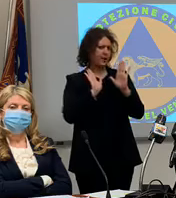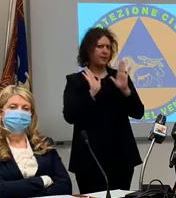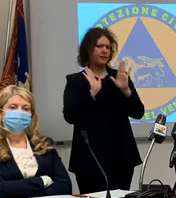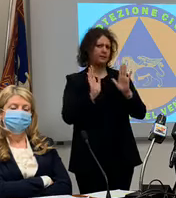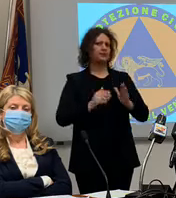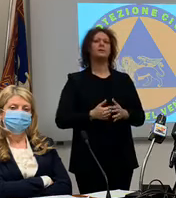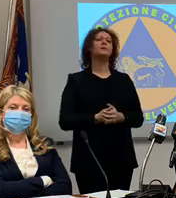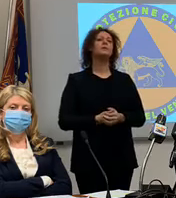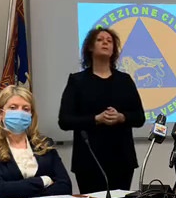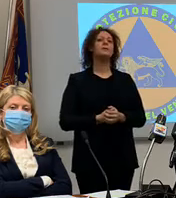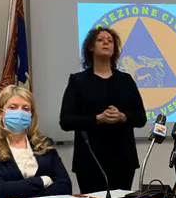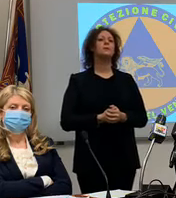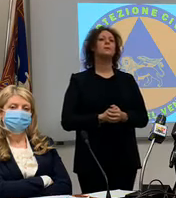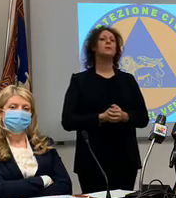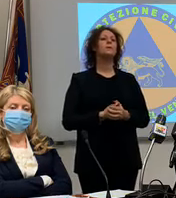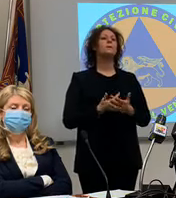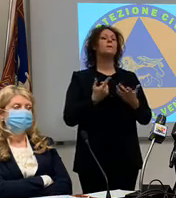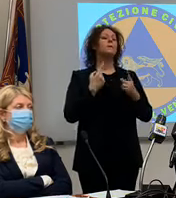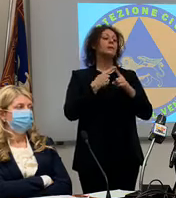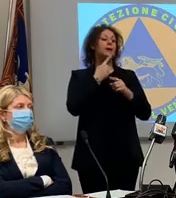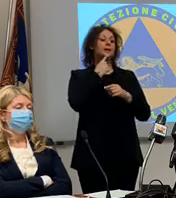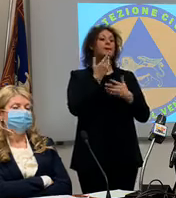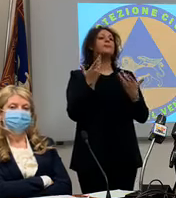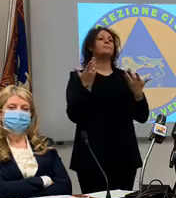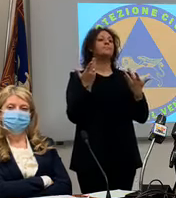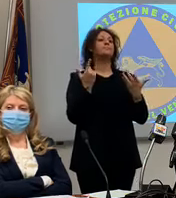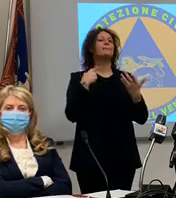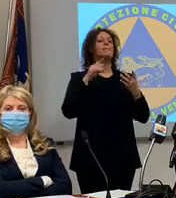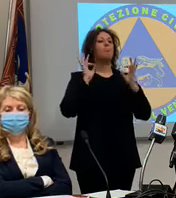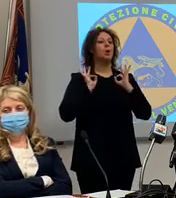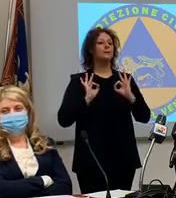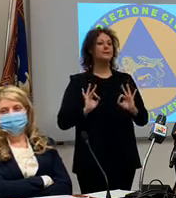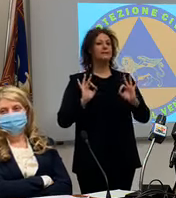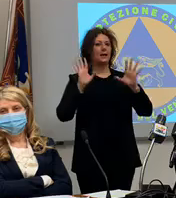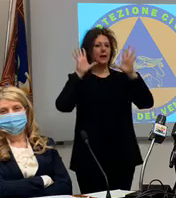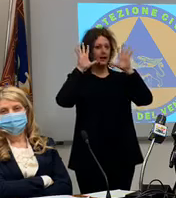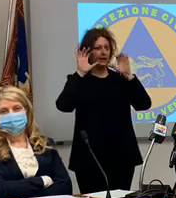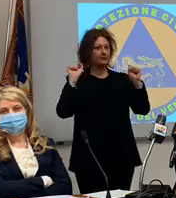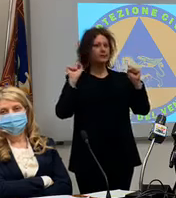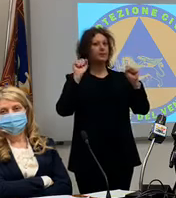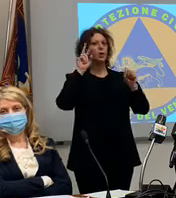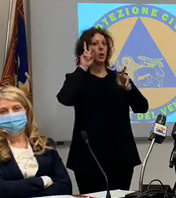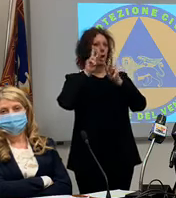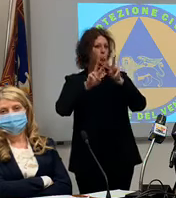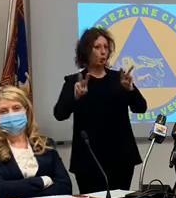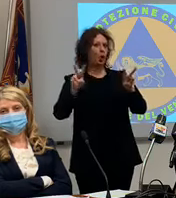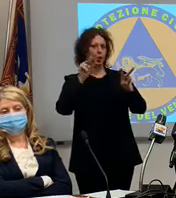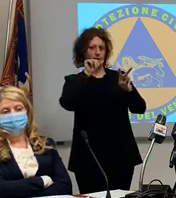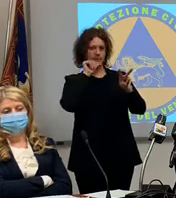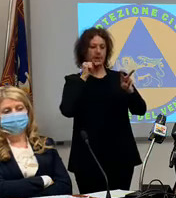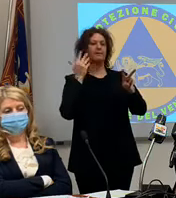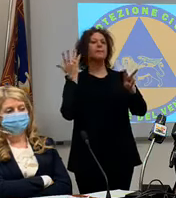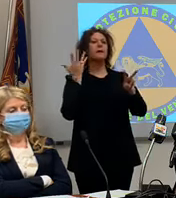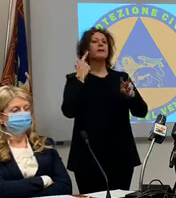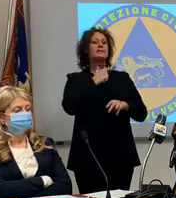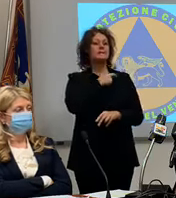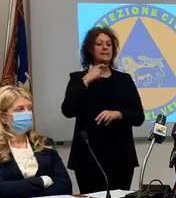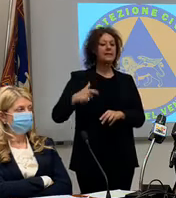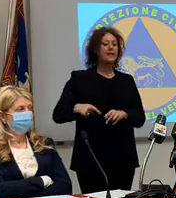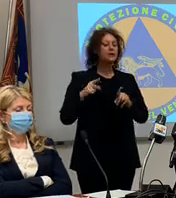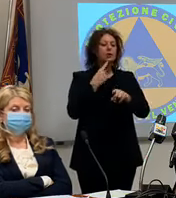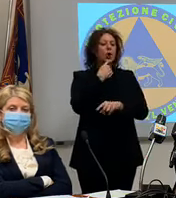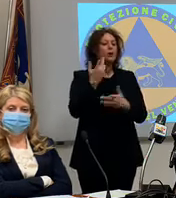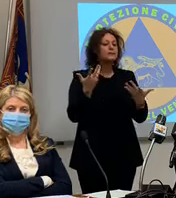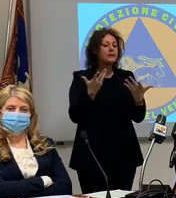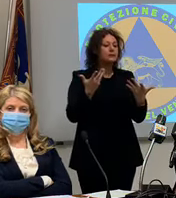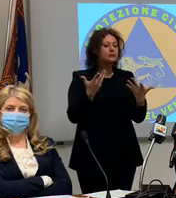lei non ha né il controllo delle forze dell'ordine né della polizia locale però quello ce l'hanno i sindaci per esempio e si è parlato Allora di questo problema